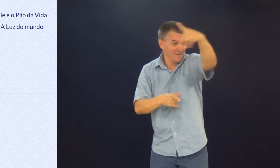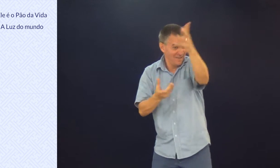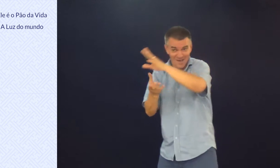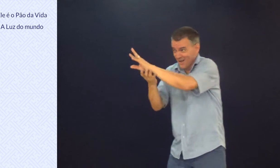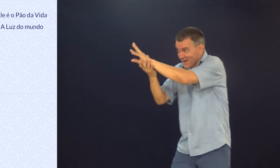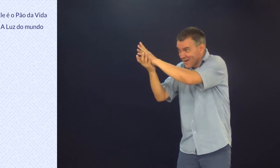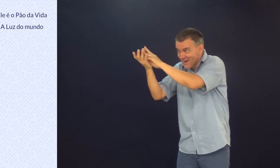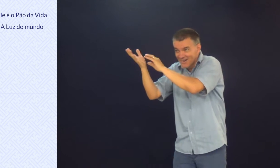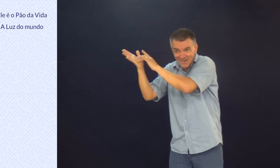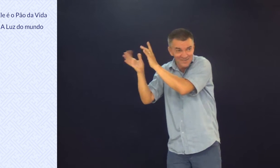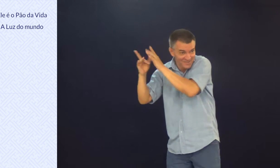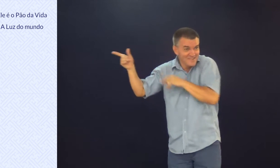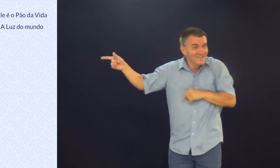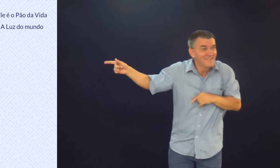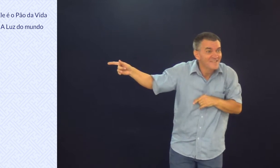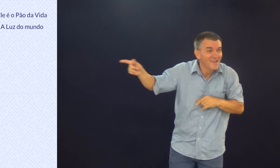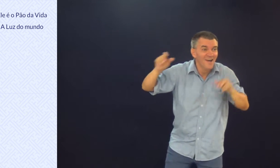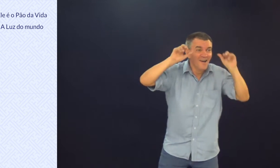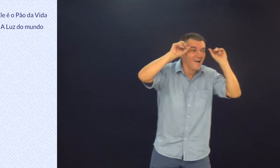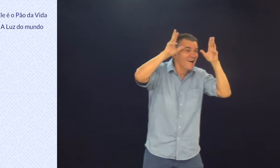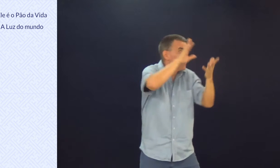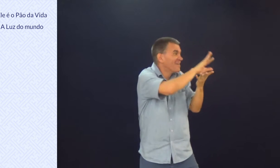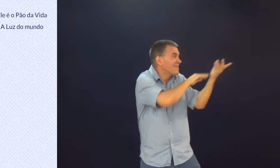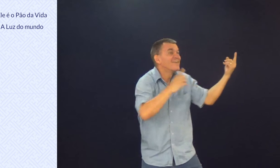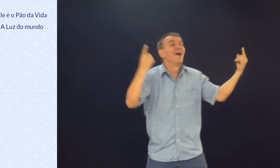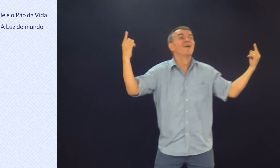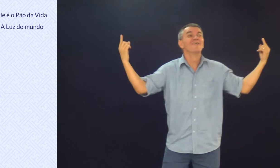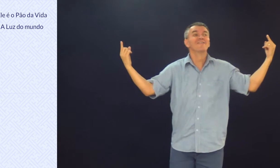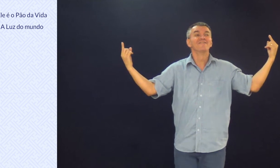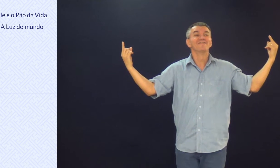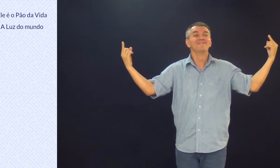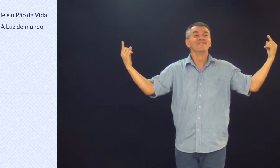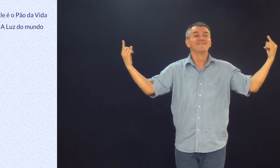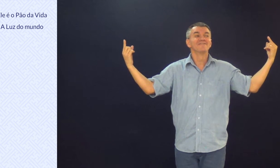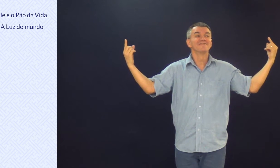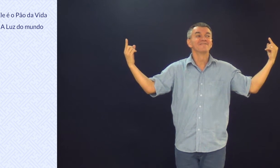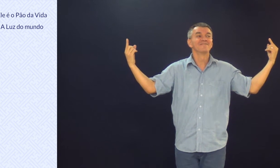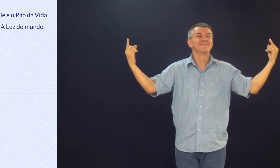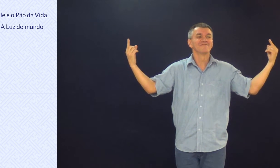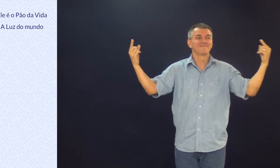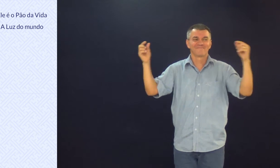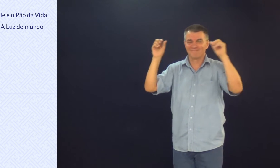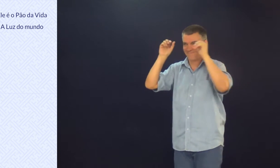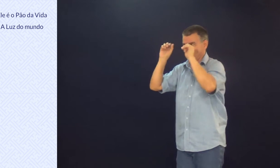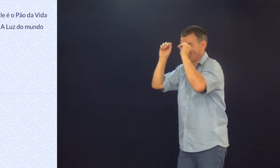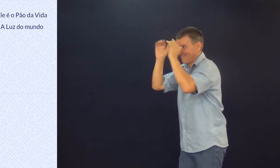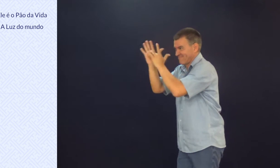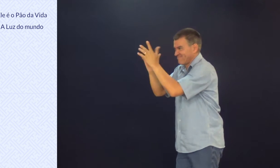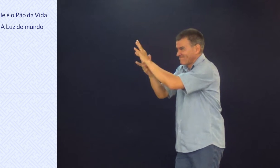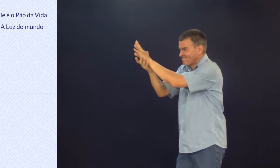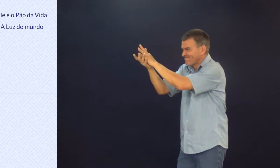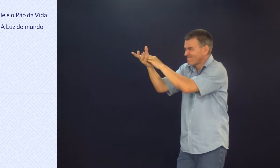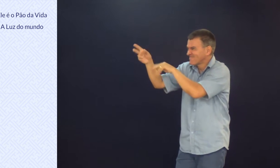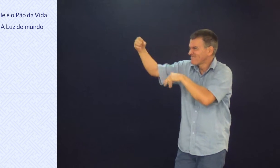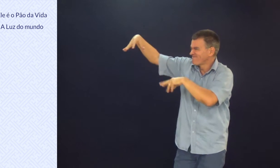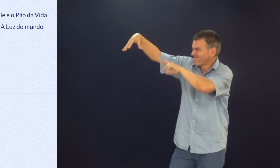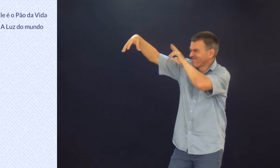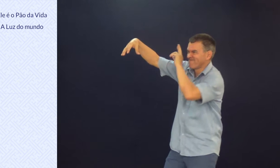mas querem seguir o modelo de jesus ou querem seguir a lei de moisés sigam a